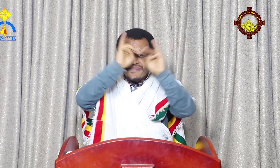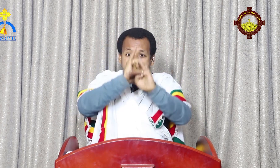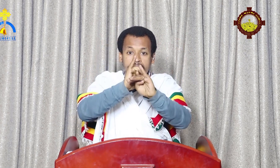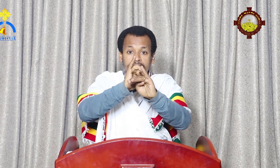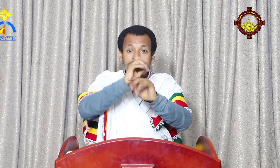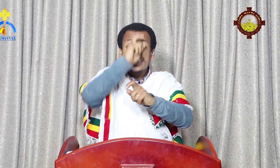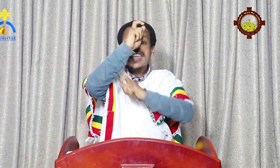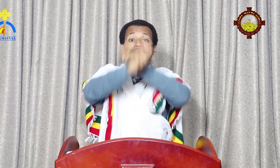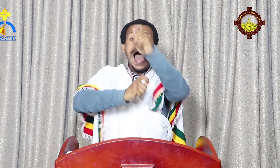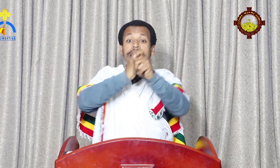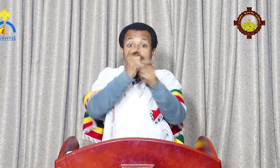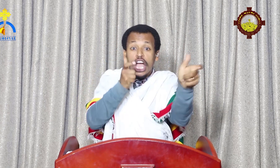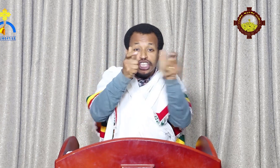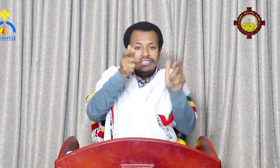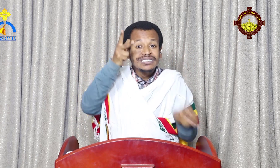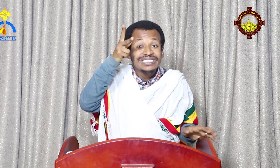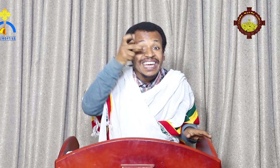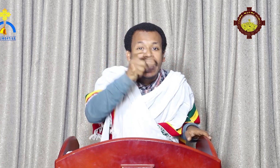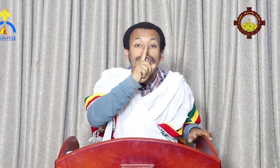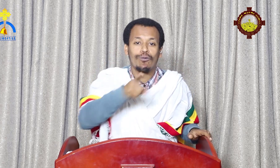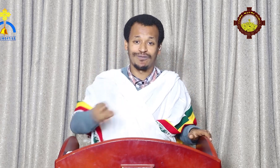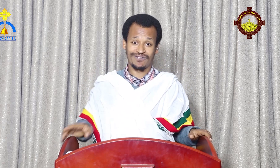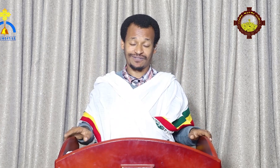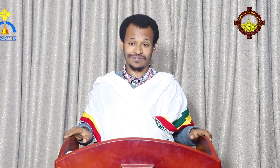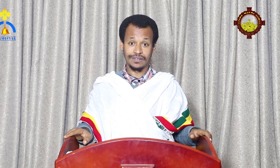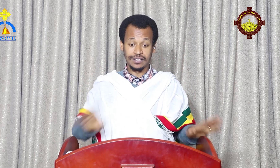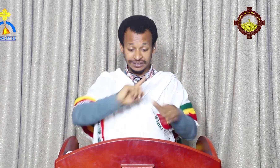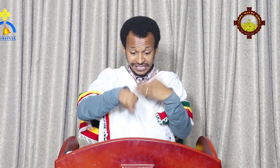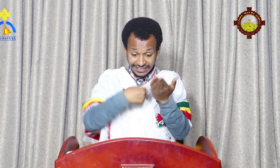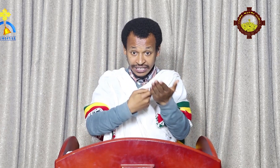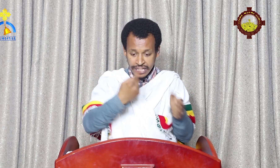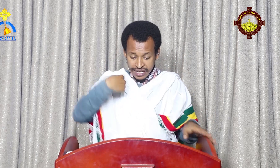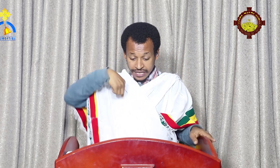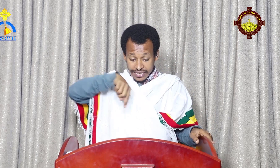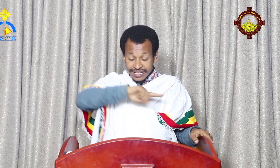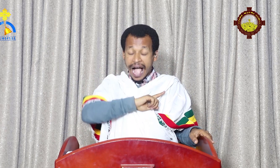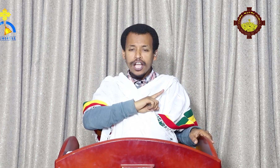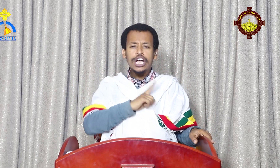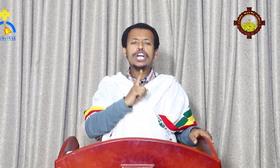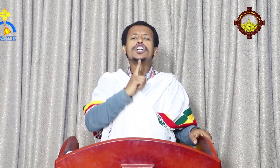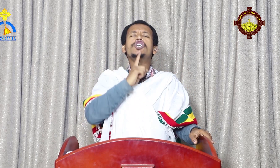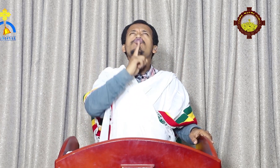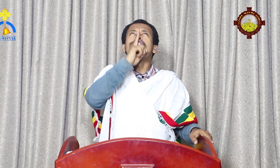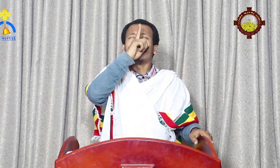ጨለማ የዓለም ገዢ ሰይጣን ነው። ስለዚህ እኛ